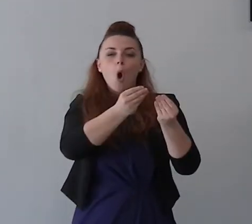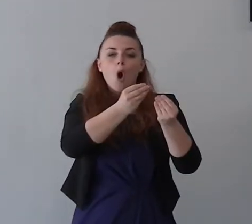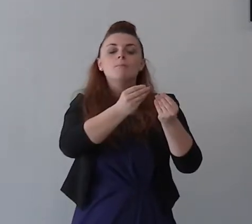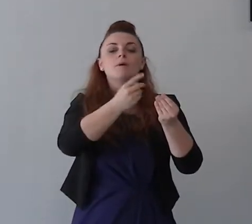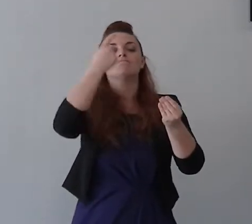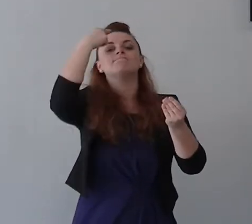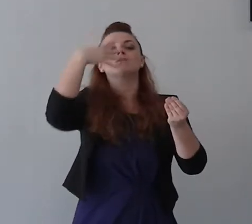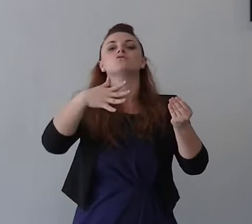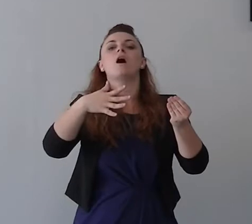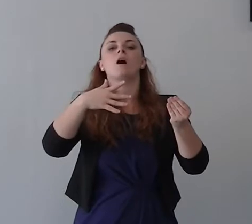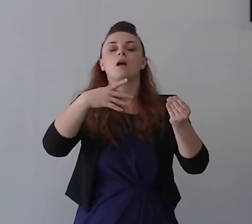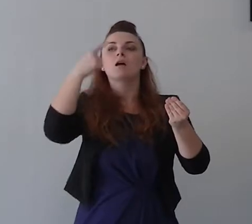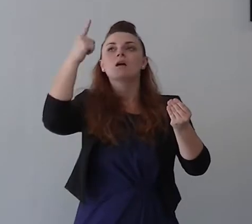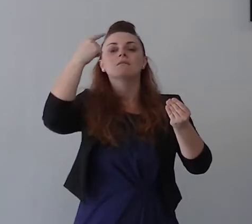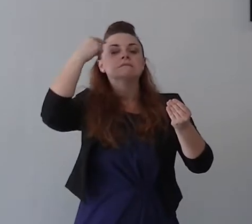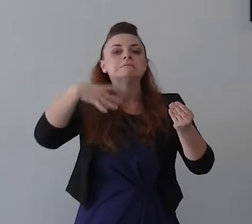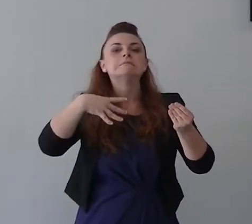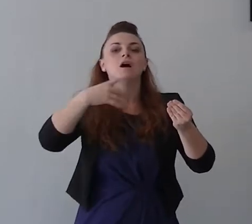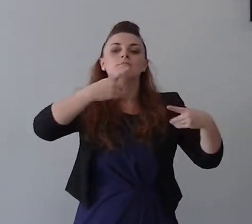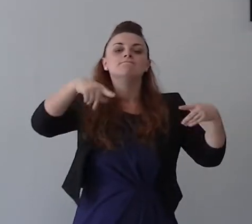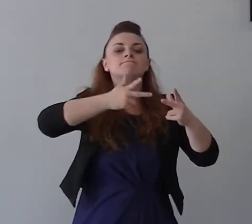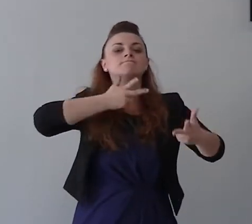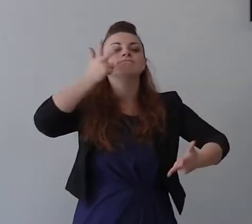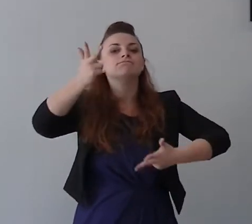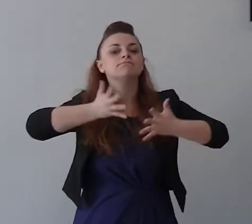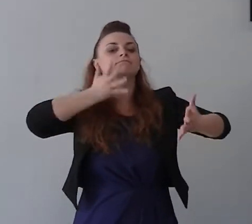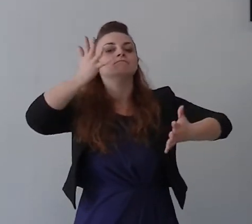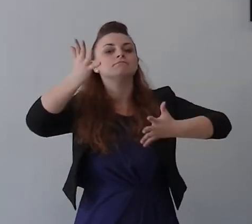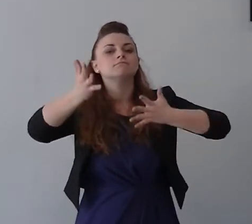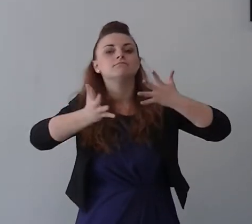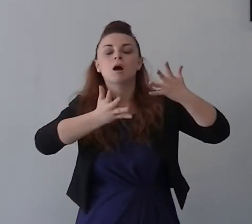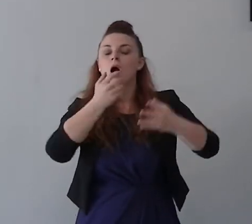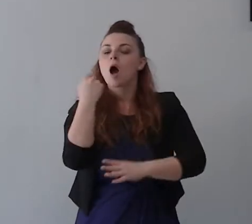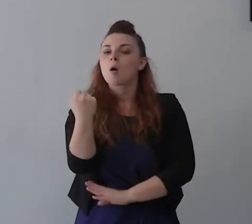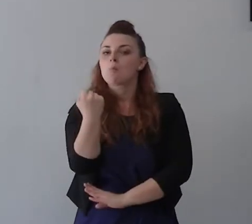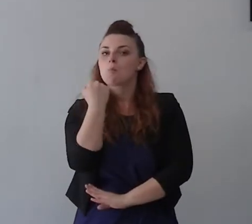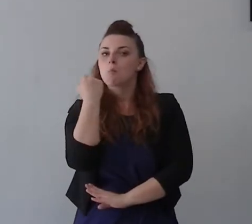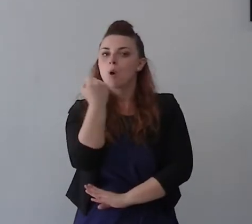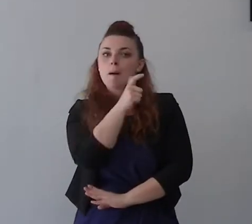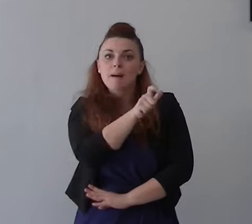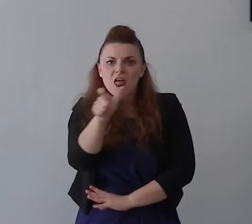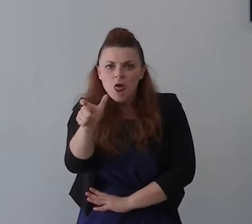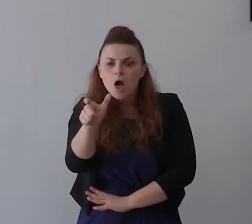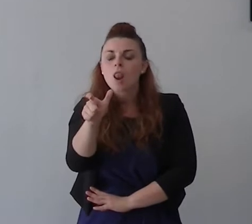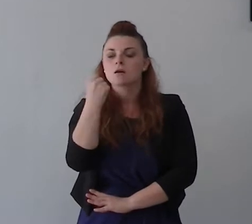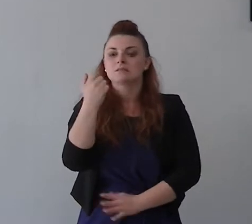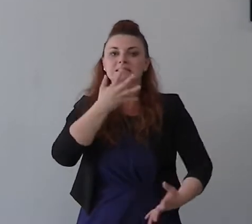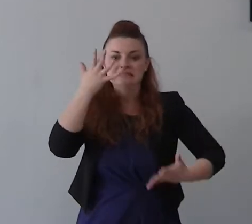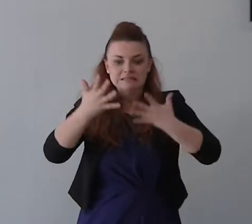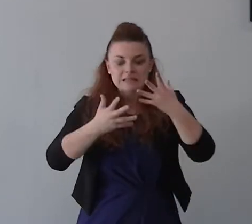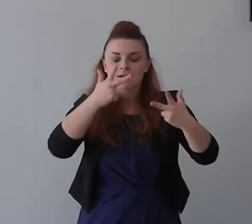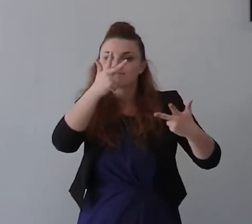e che i segni spesso sono molto più potenti delle stesse parole. sono enormemente più potenti delle stesse parole. La